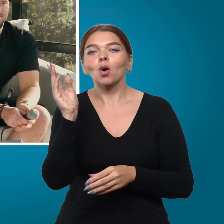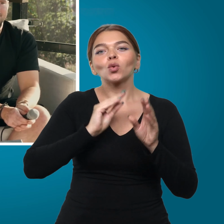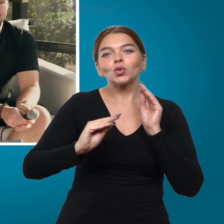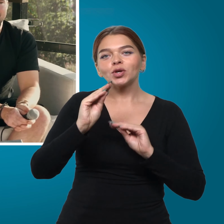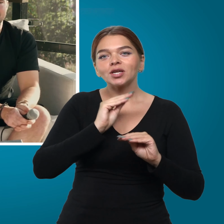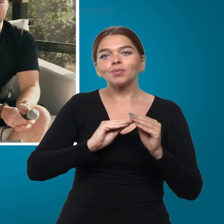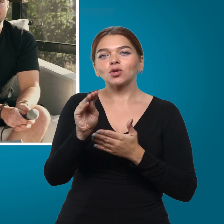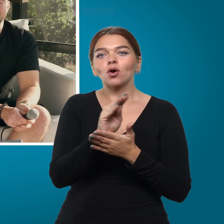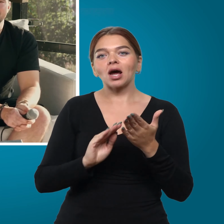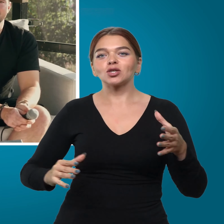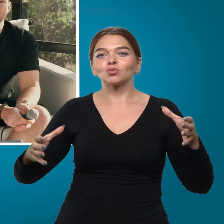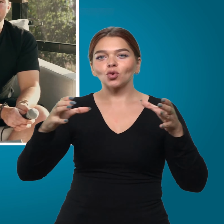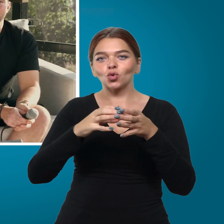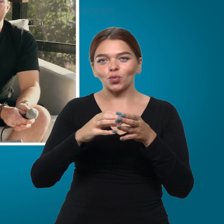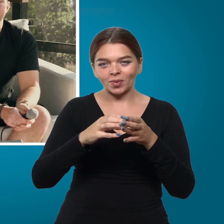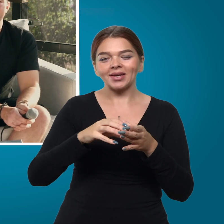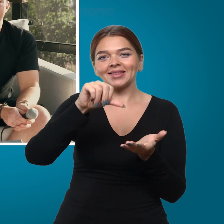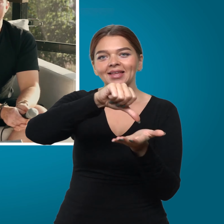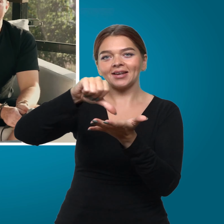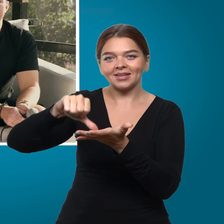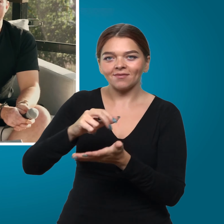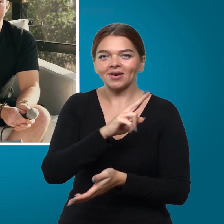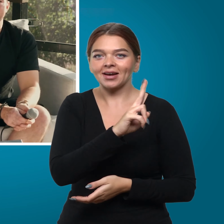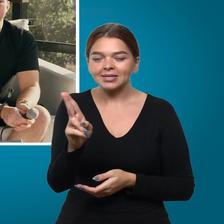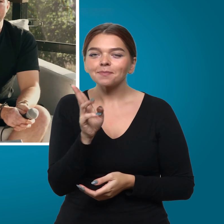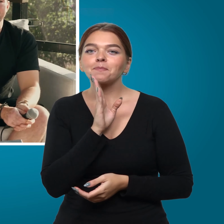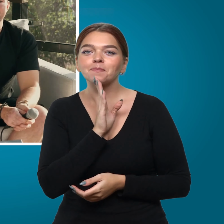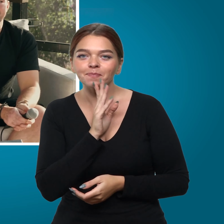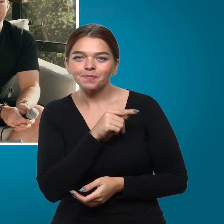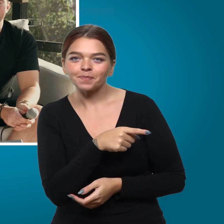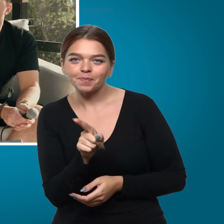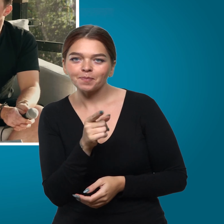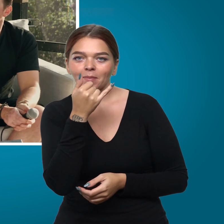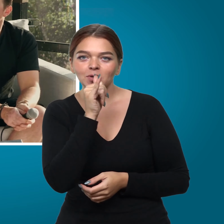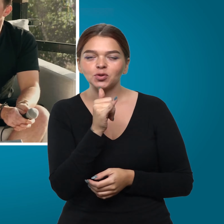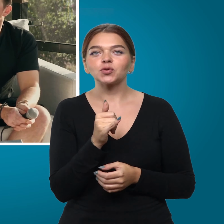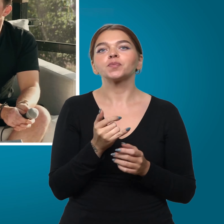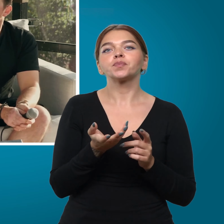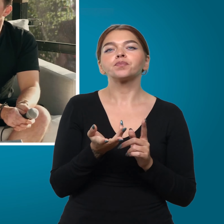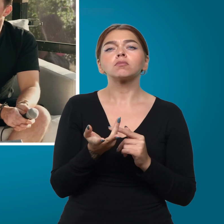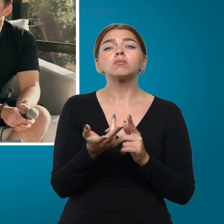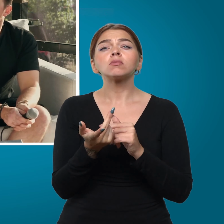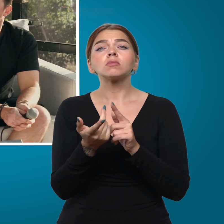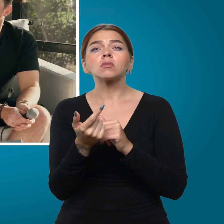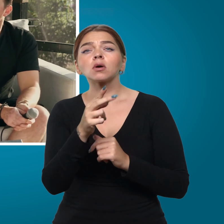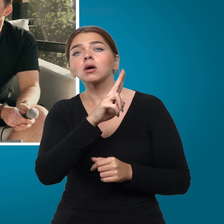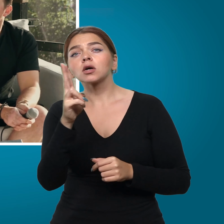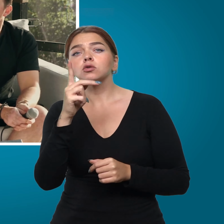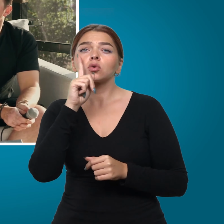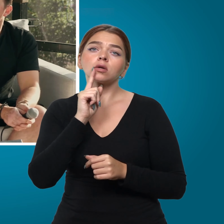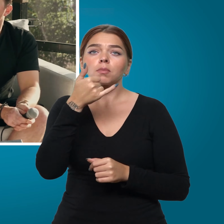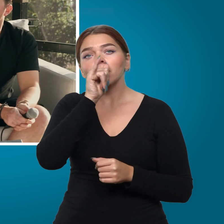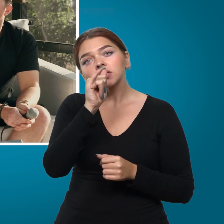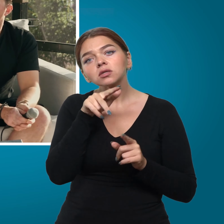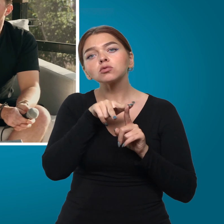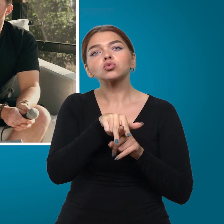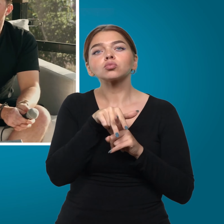mintim plaukti. Tai išbandžiau viską su savo mergaitėm, savo kūrybinio rašymo grupės